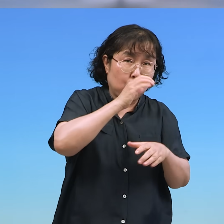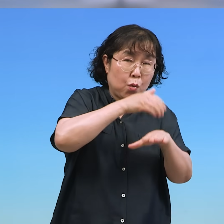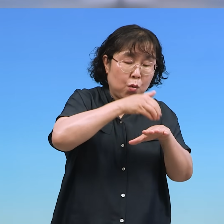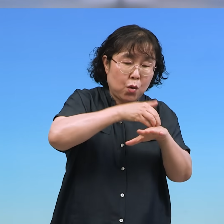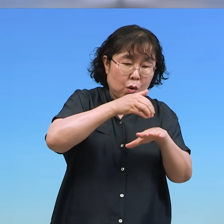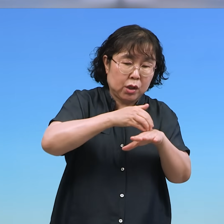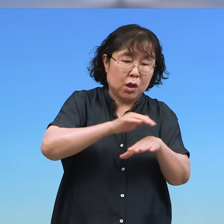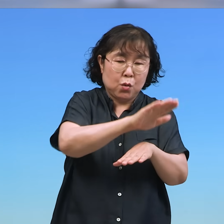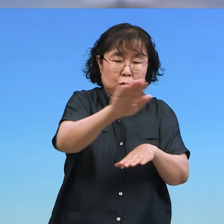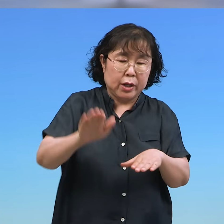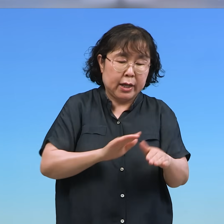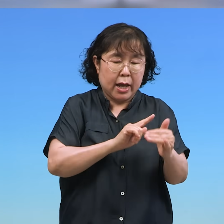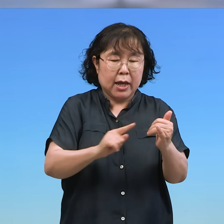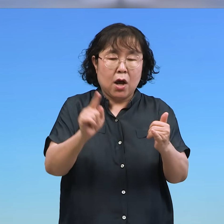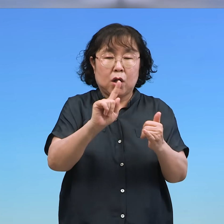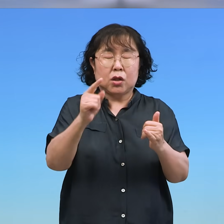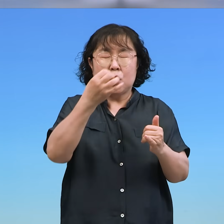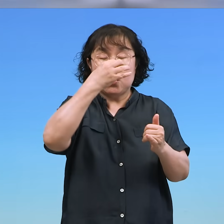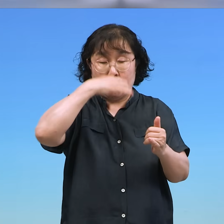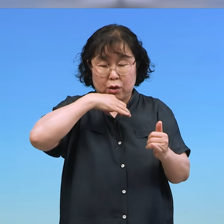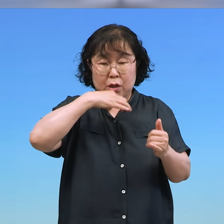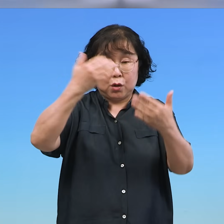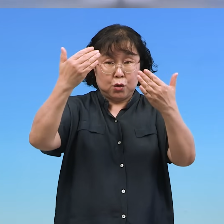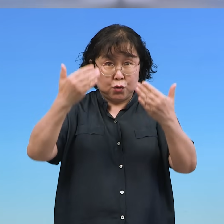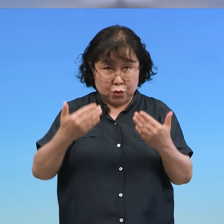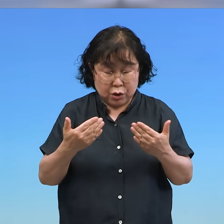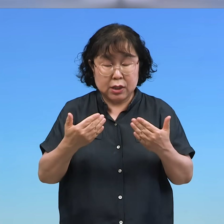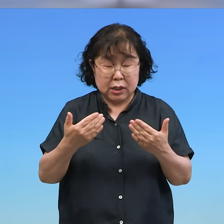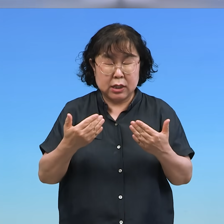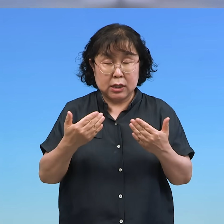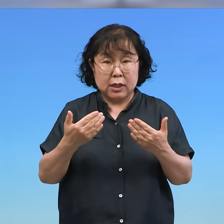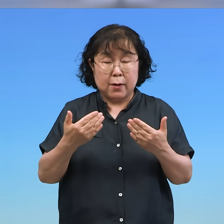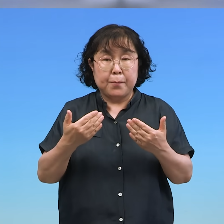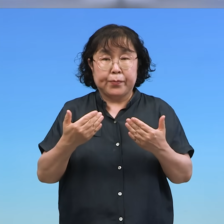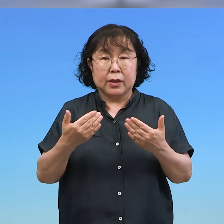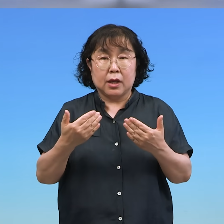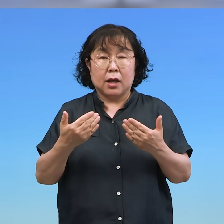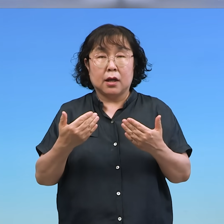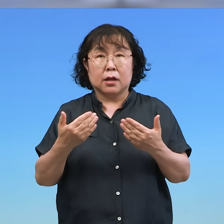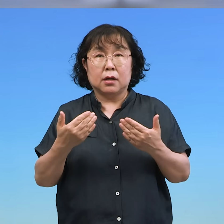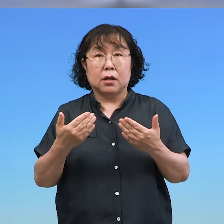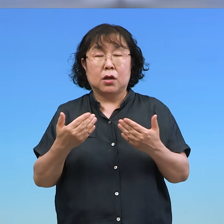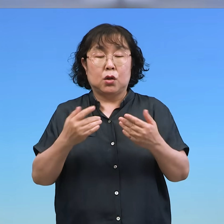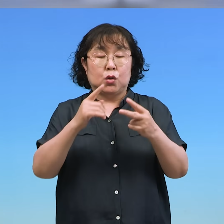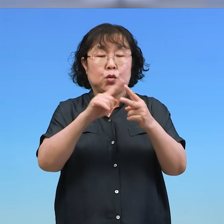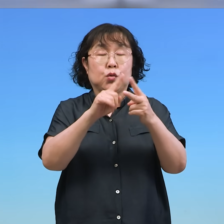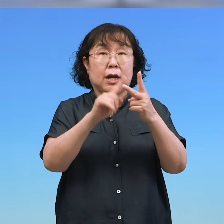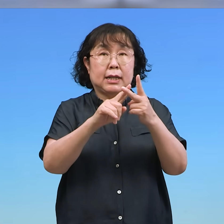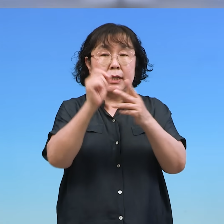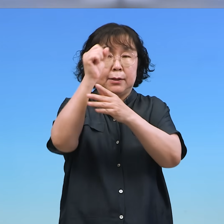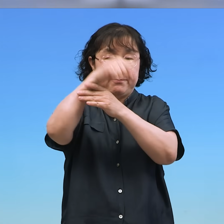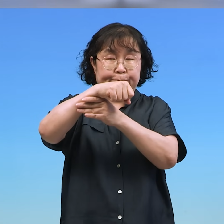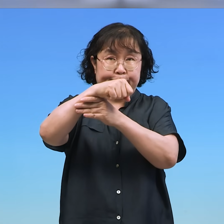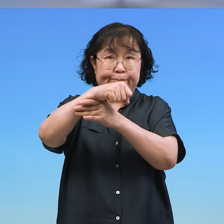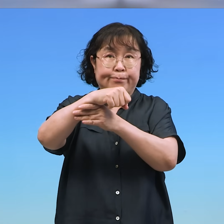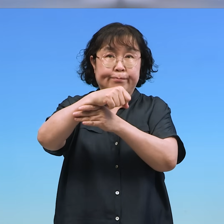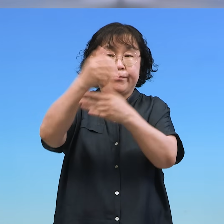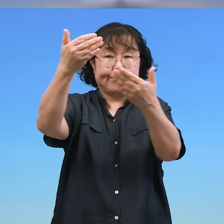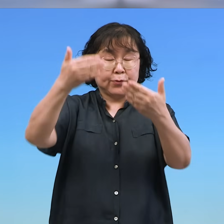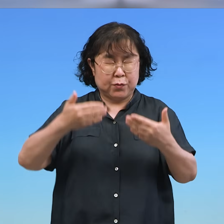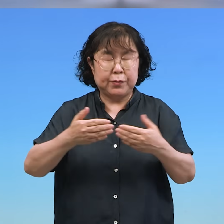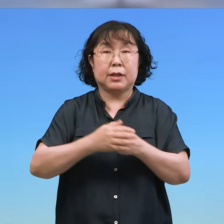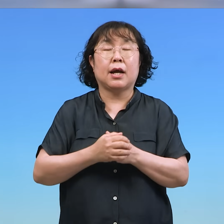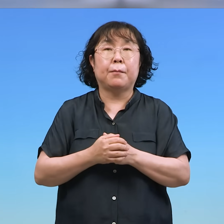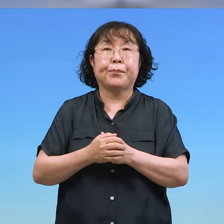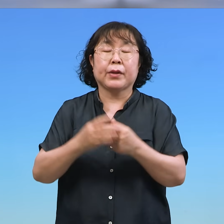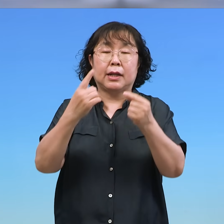이것들이 이제 우리에게 어떤 유익을 주느냐, 여러분 말씀 묵상과 기도 훈련이 두 가지 열매를 가져다 주는데요, 이걸 한번 좀